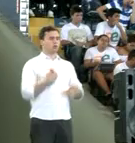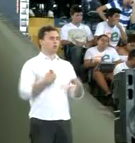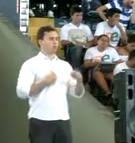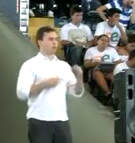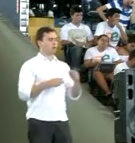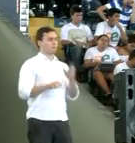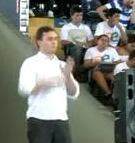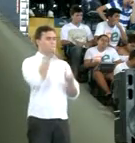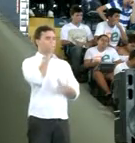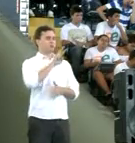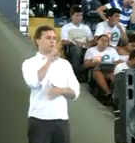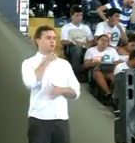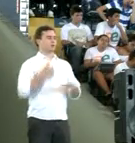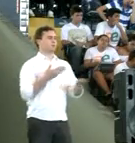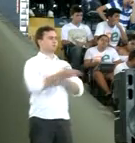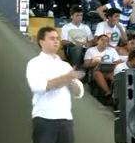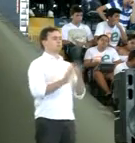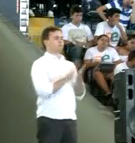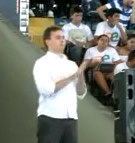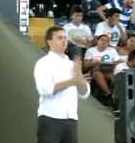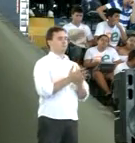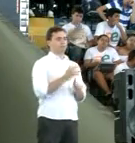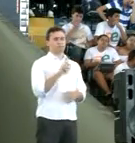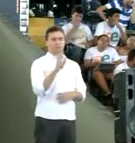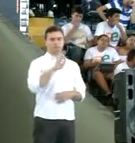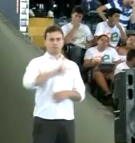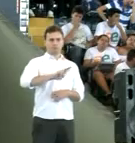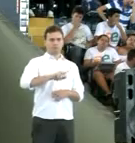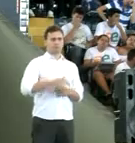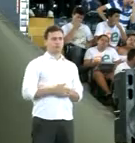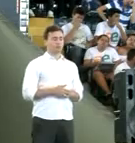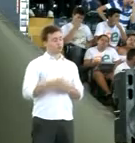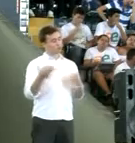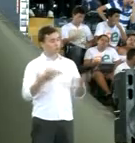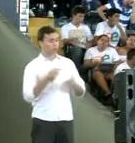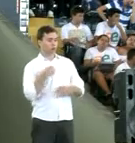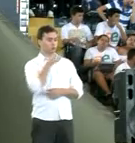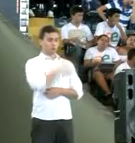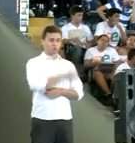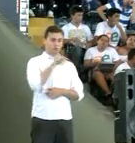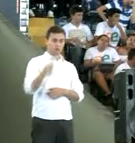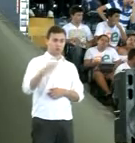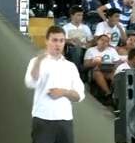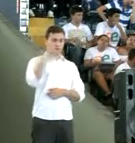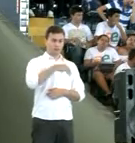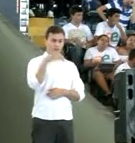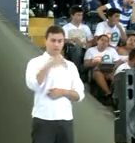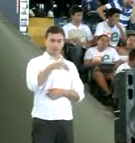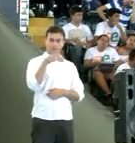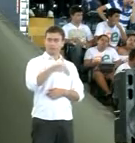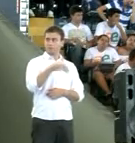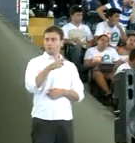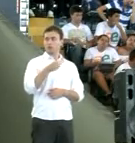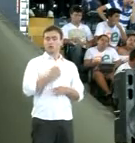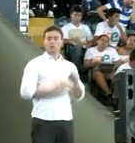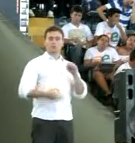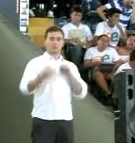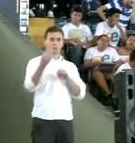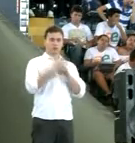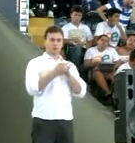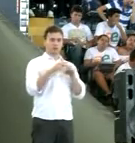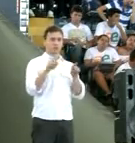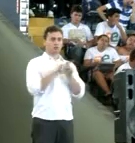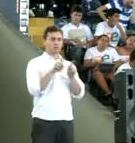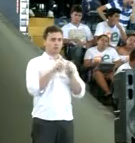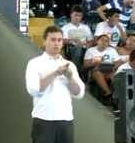isso, que serve como exemplo para muitos alunos. Eu hoje sou professor de matemática e, pessoal, sou formado também num curso